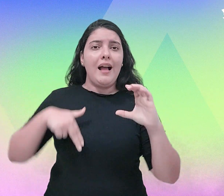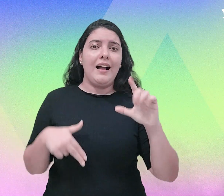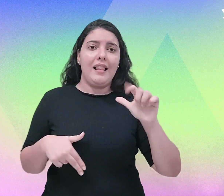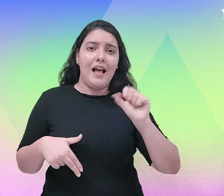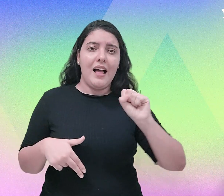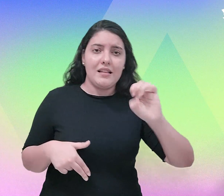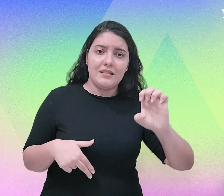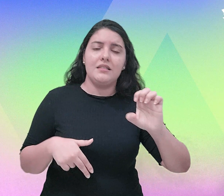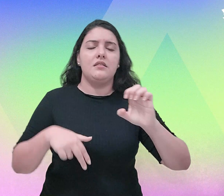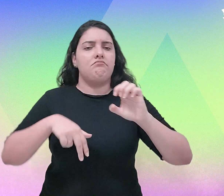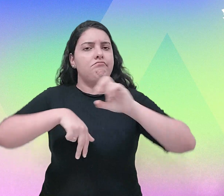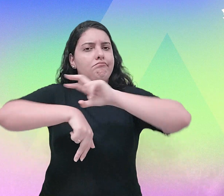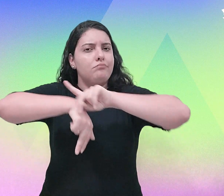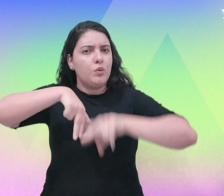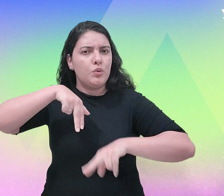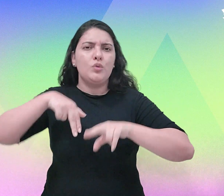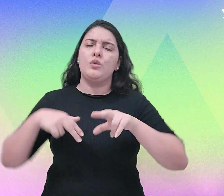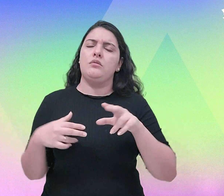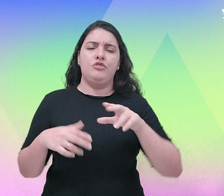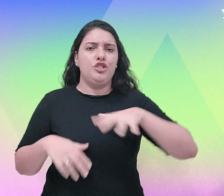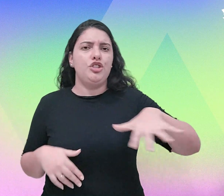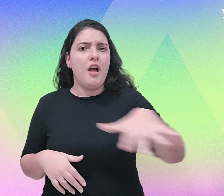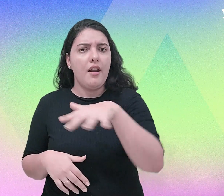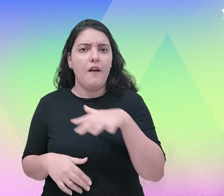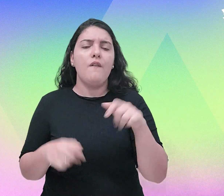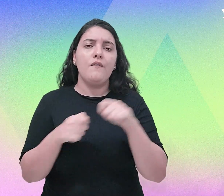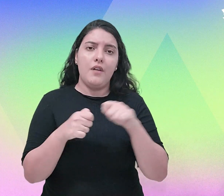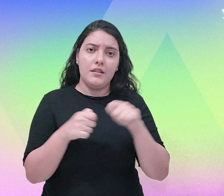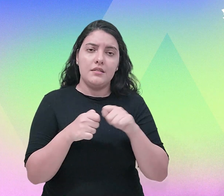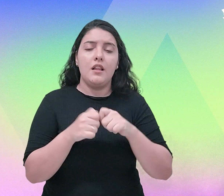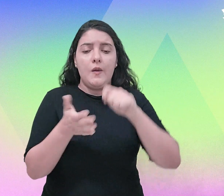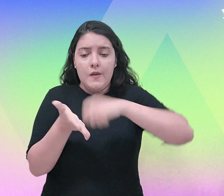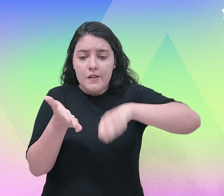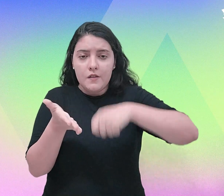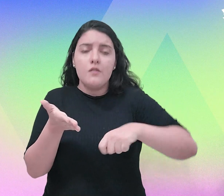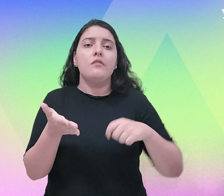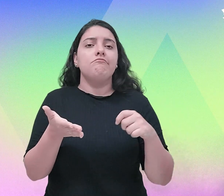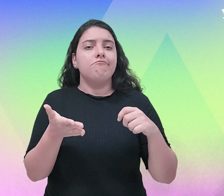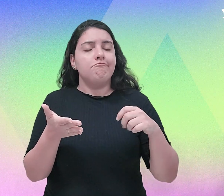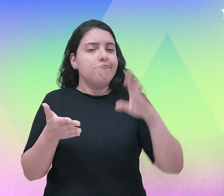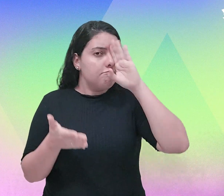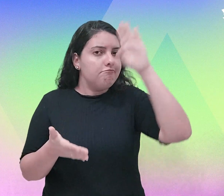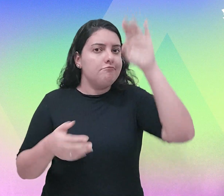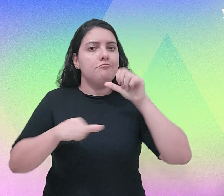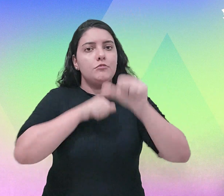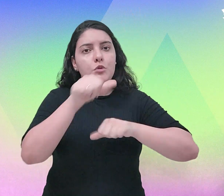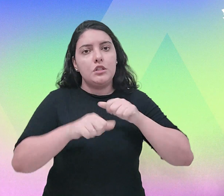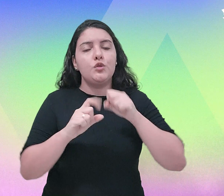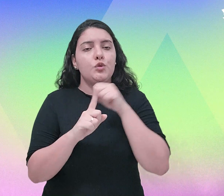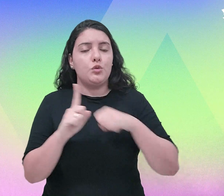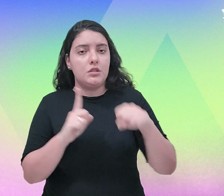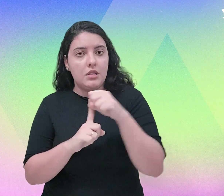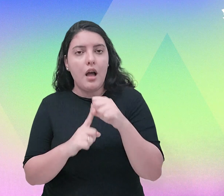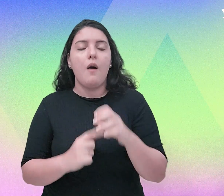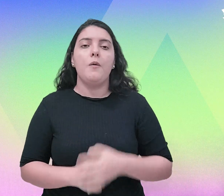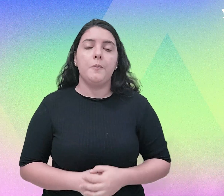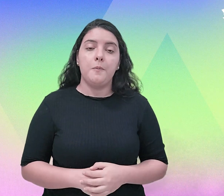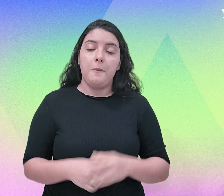étnico-racial fazendo é em relação a escrita como ferramenta de transformação social escrita e